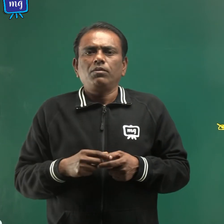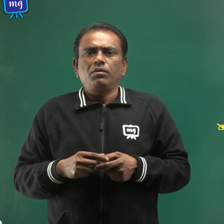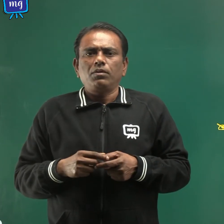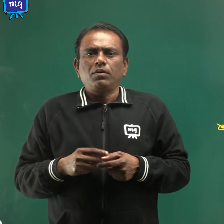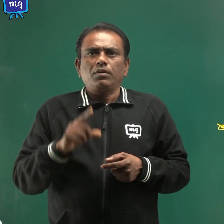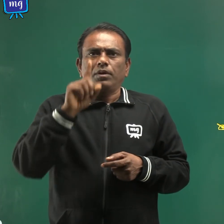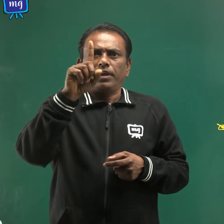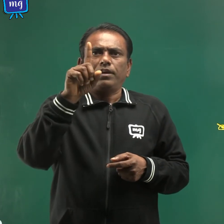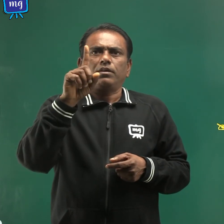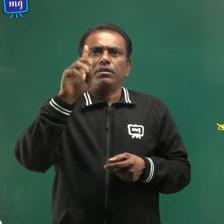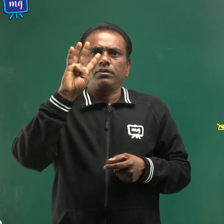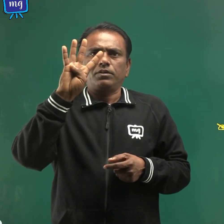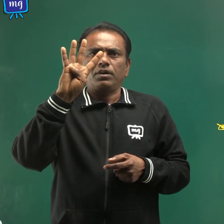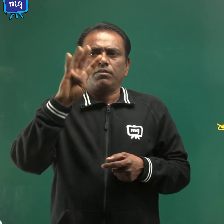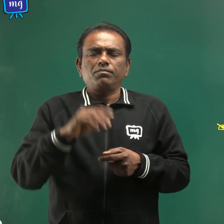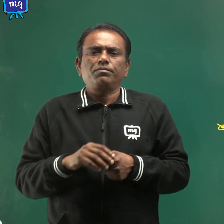2014